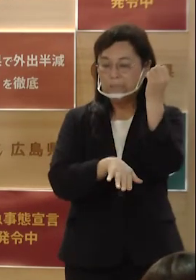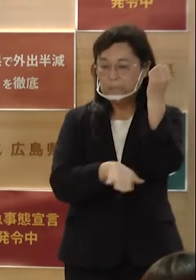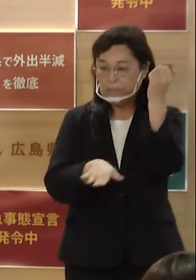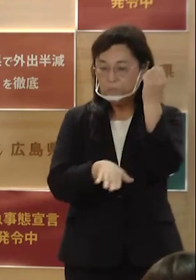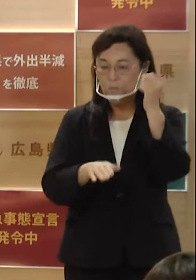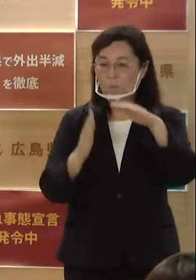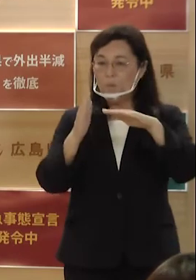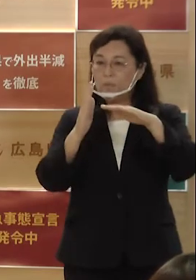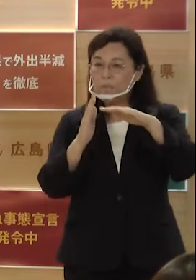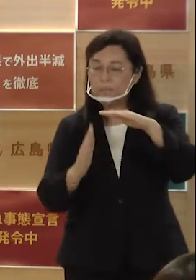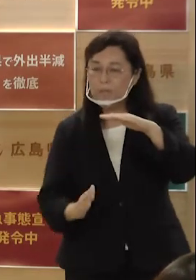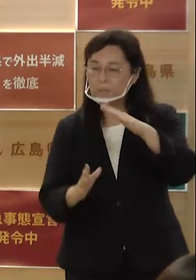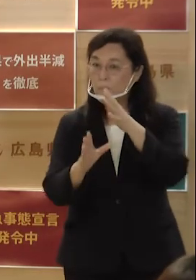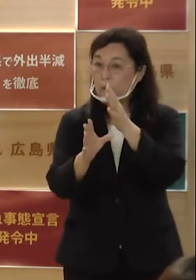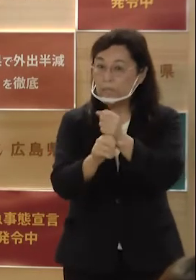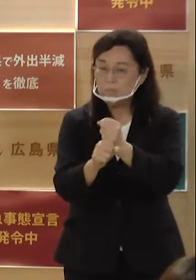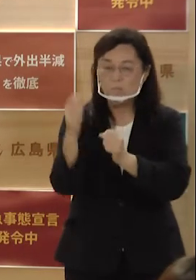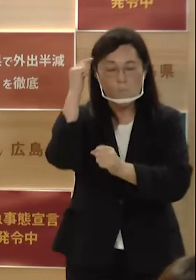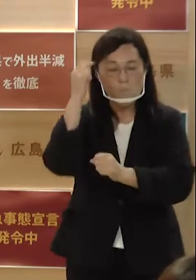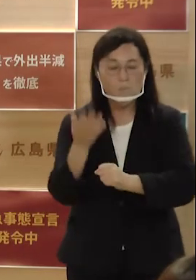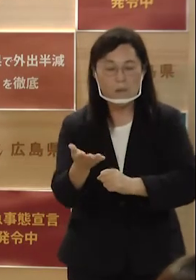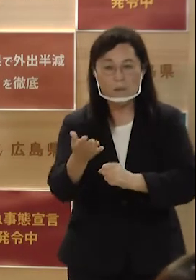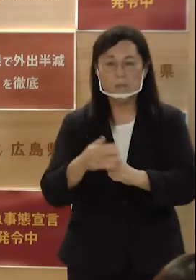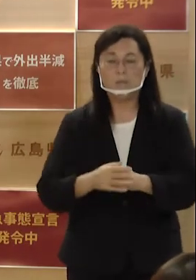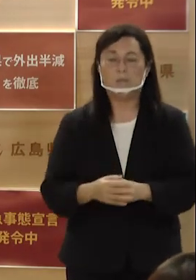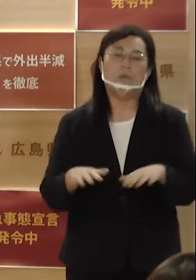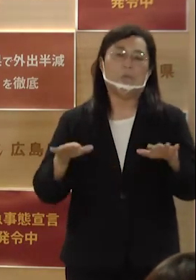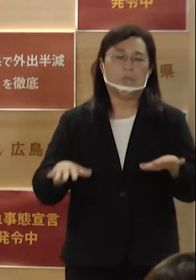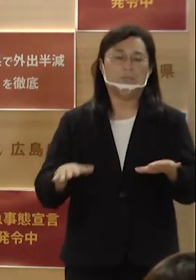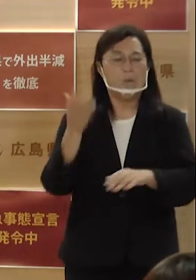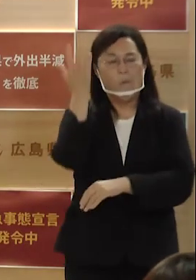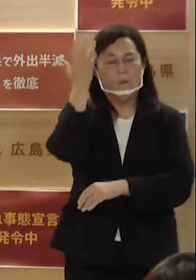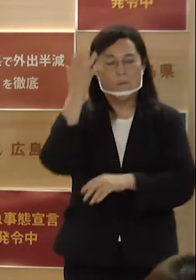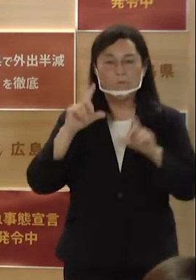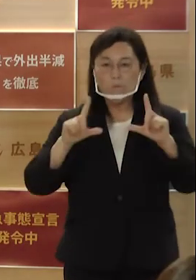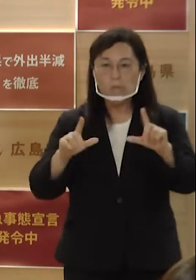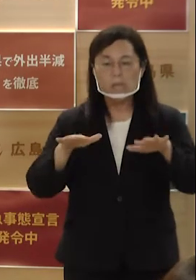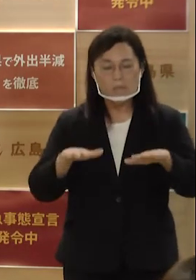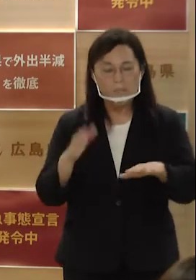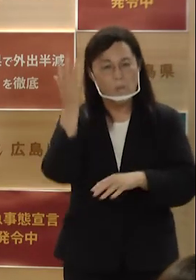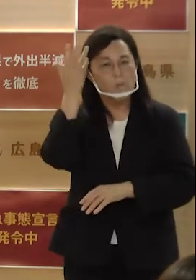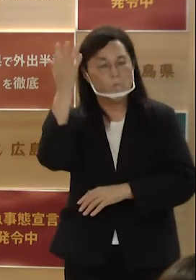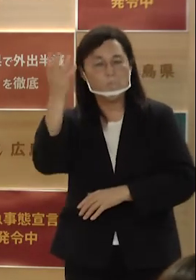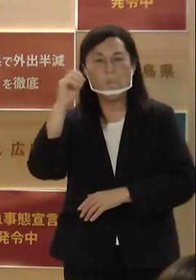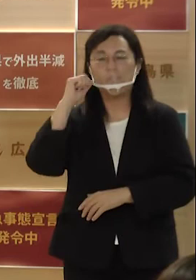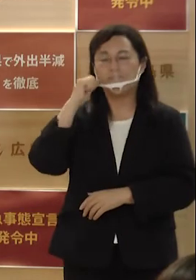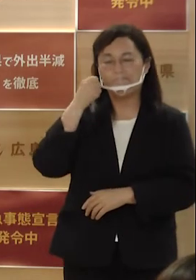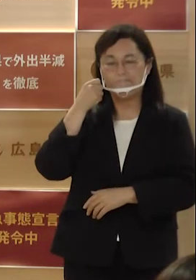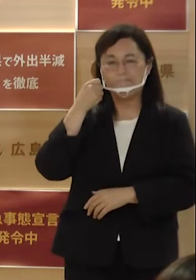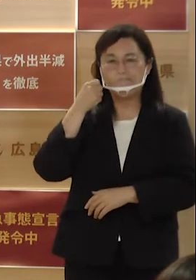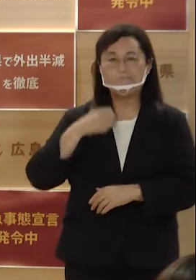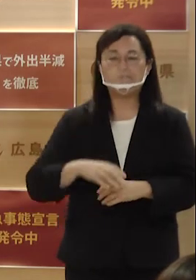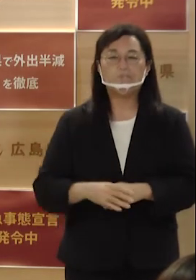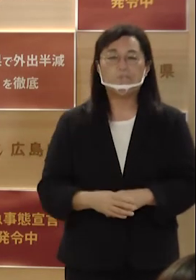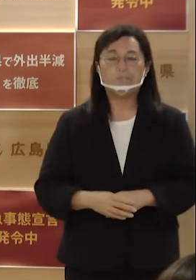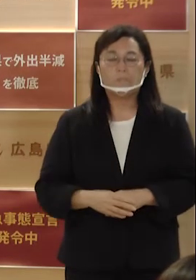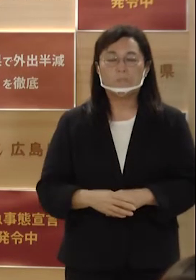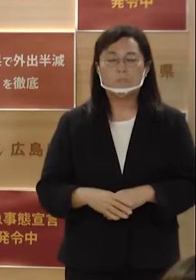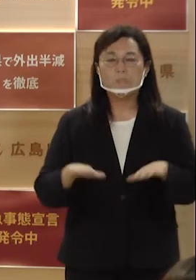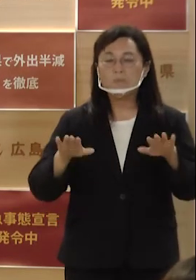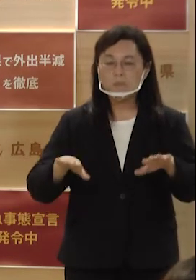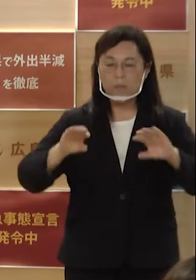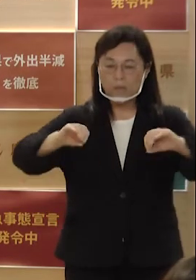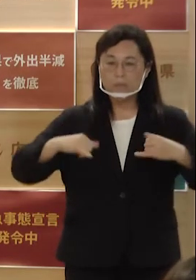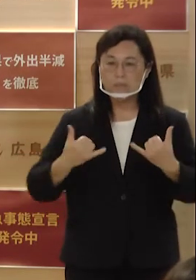測されていますか。 あ、日数ですか。 はい、 あ、現時点ではちょっと予測が難しいです。はい、まだ感染者が